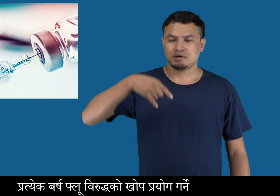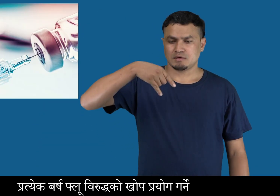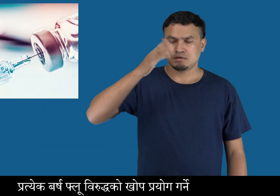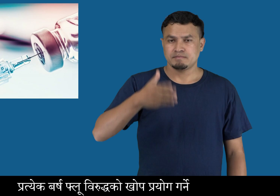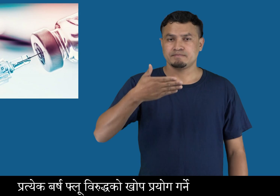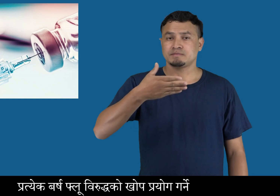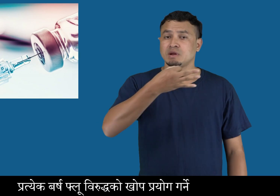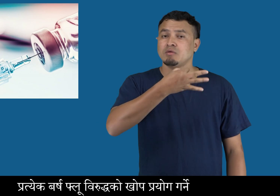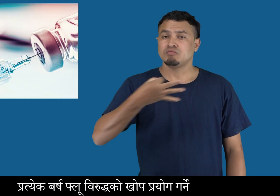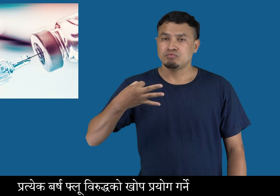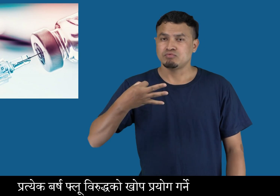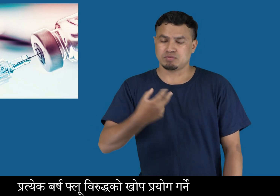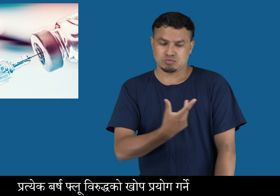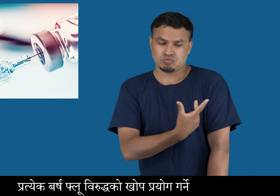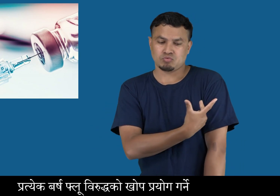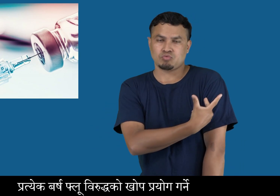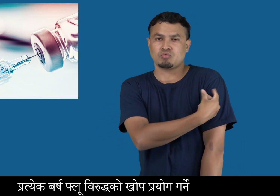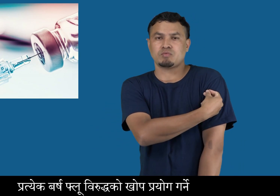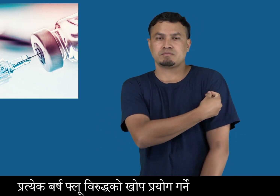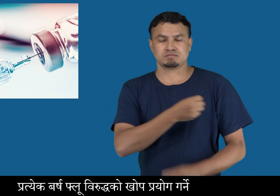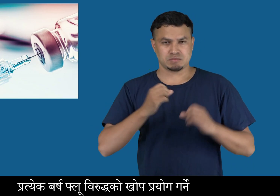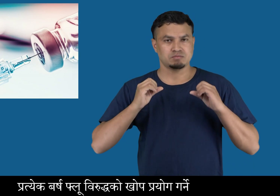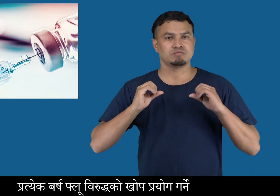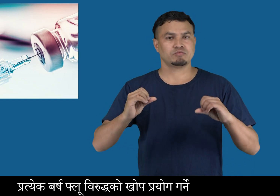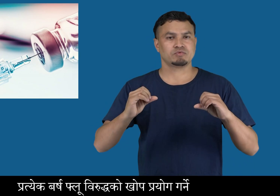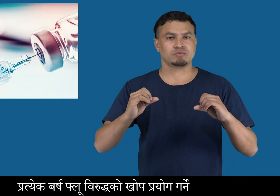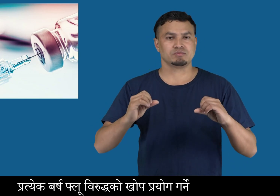प्रत्येक वर्ष फ्लू विरुद्धको खोप प्रयोग गर्ने।